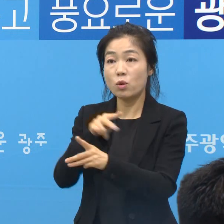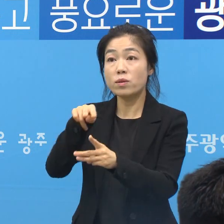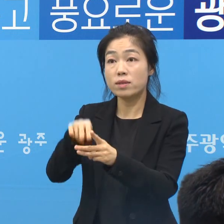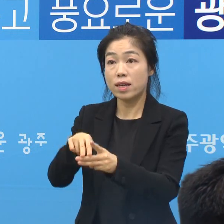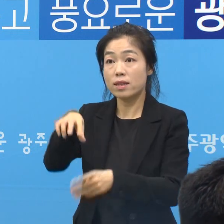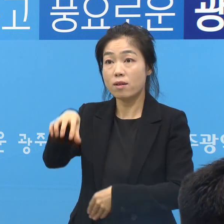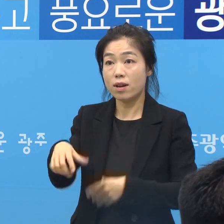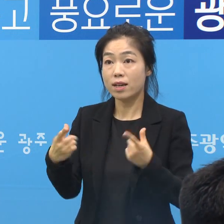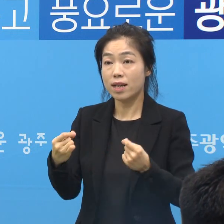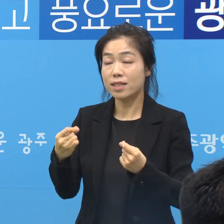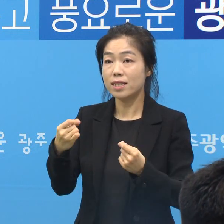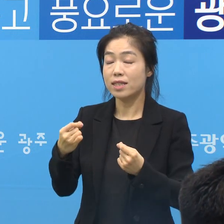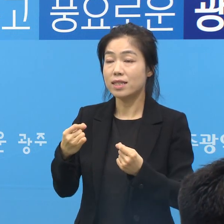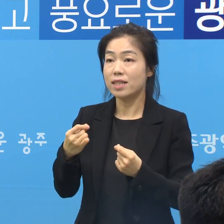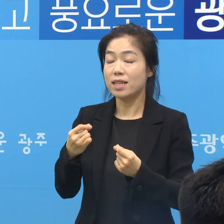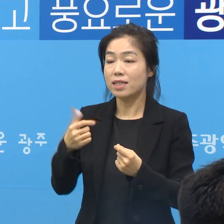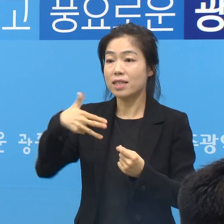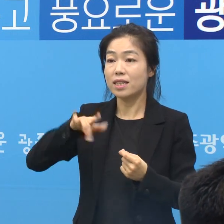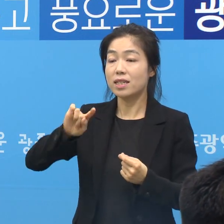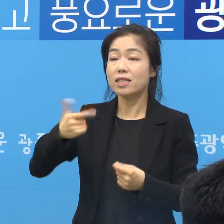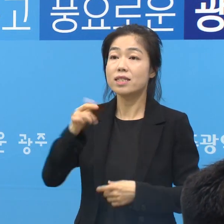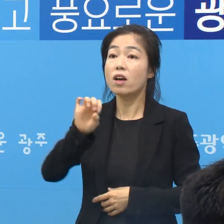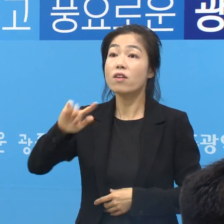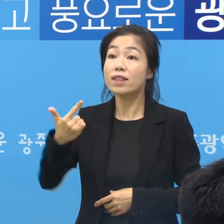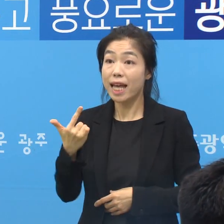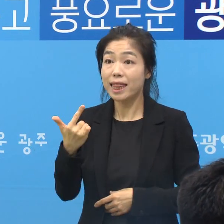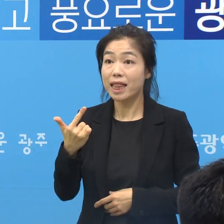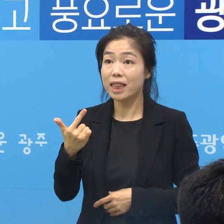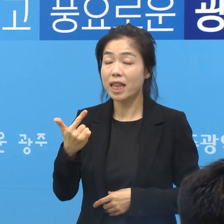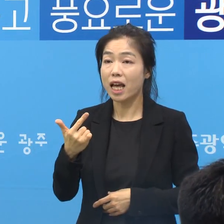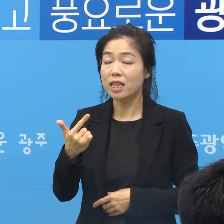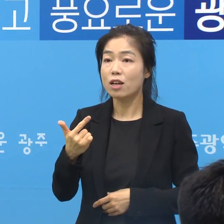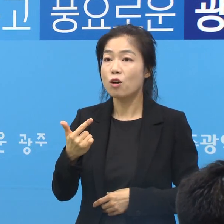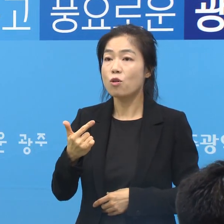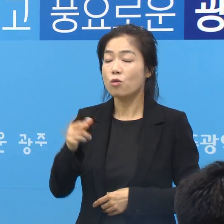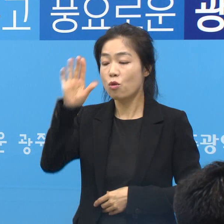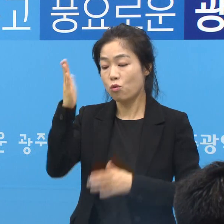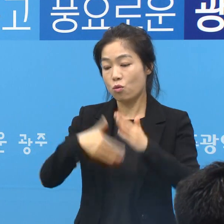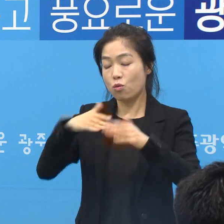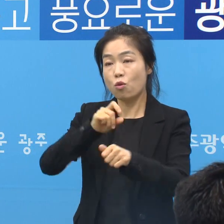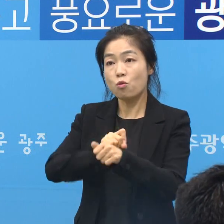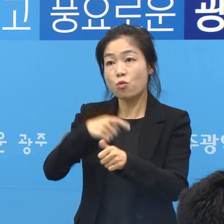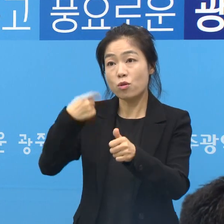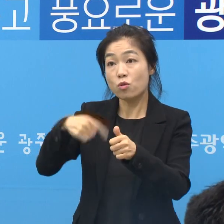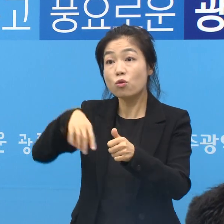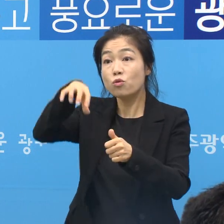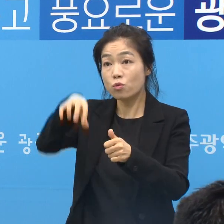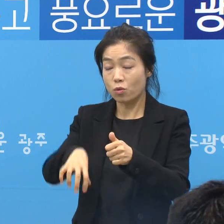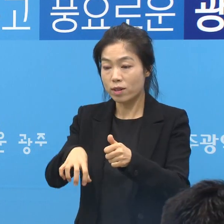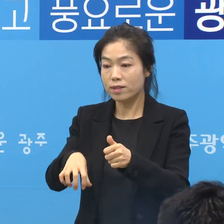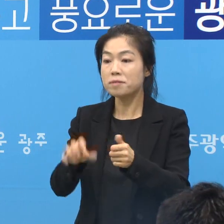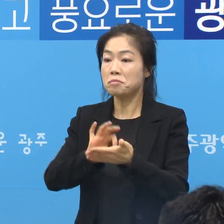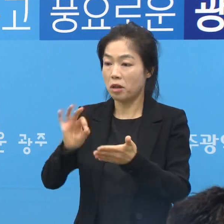국가지정생활치료센터인 천안 우정공무원 교육원을 이용하도록 배려해 주었습니다.